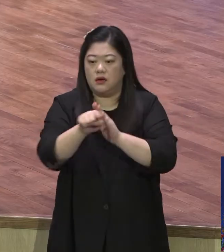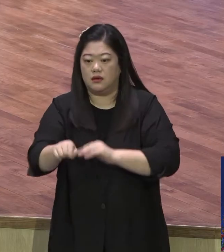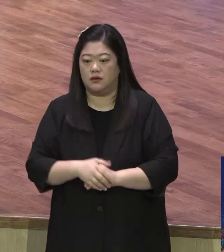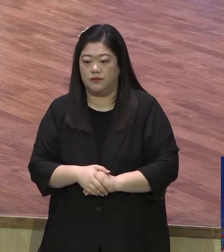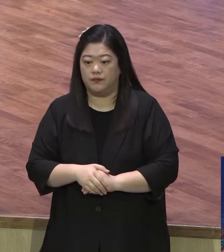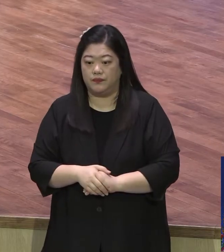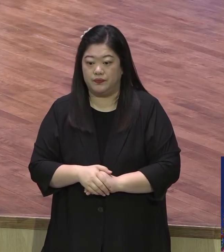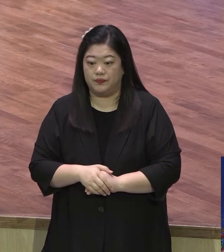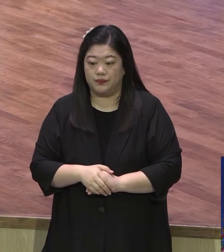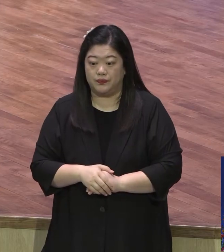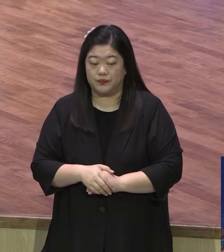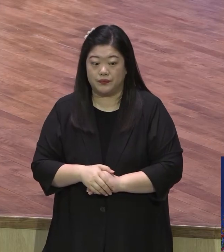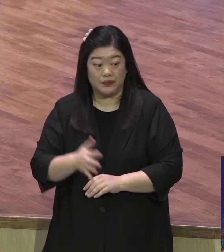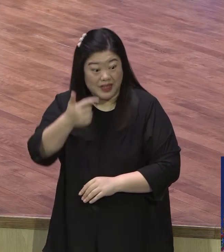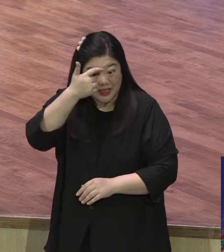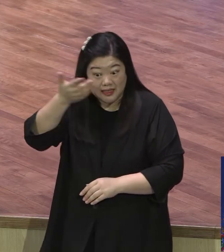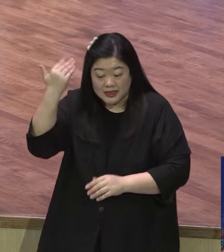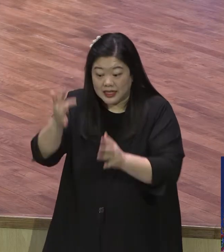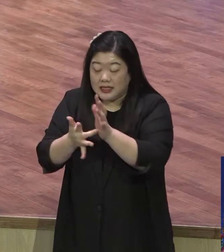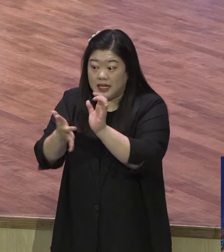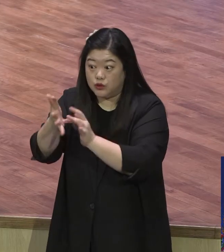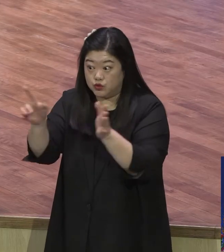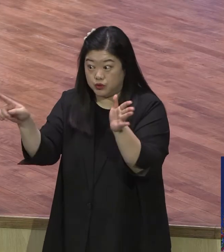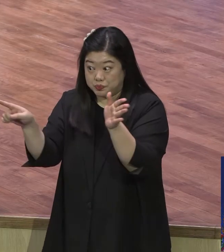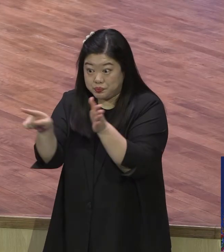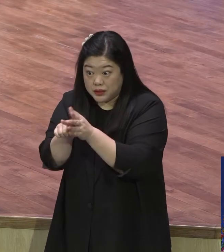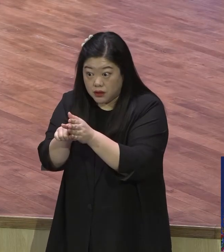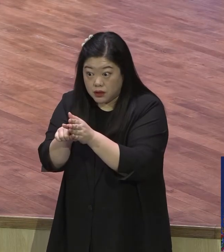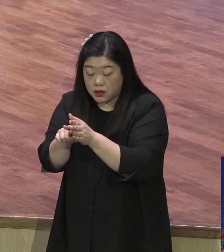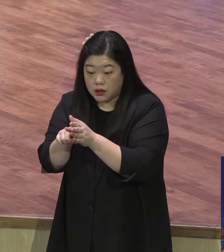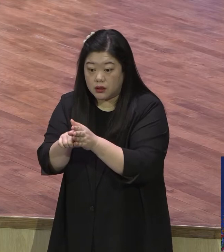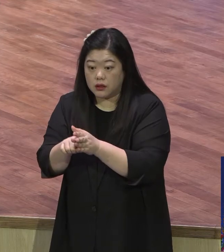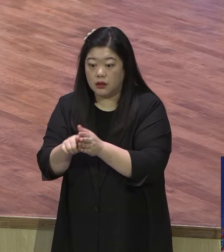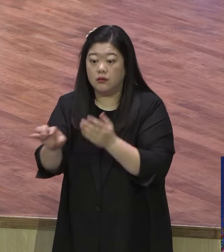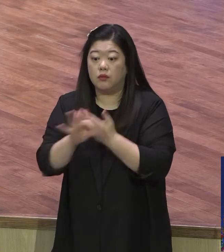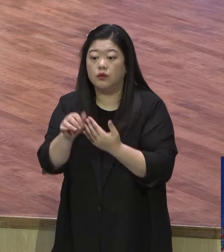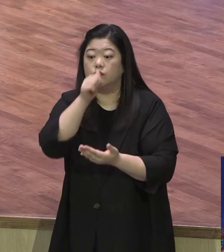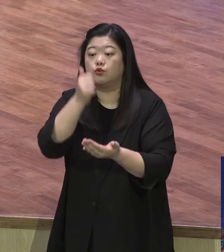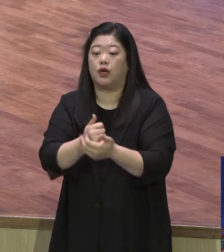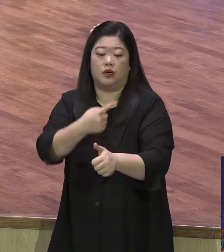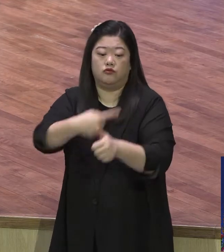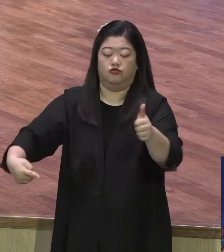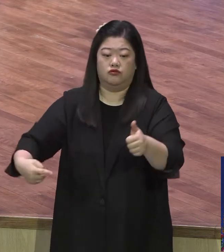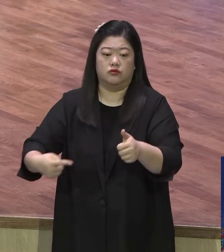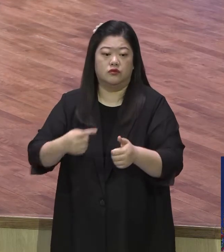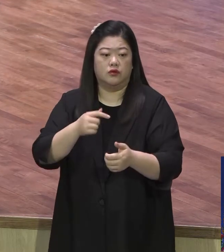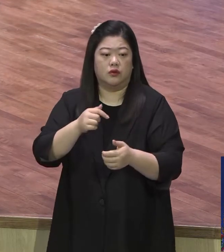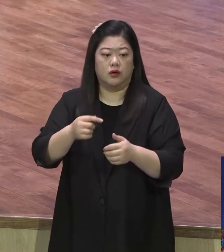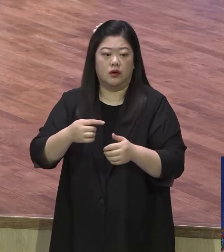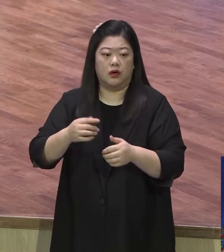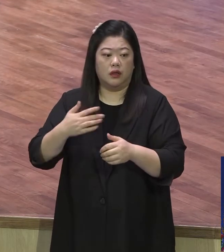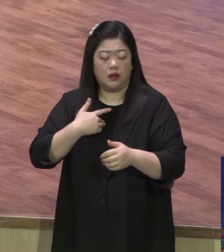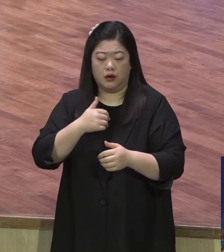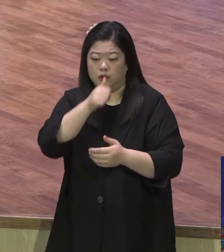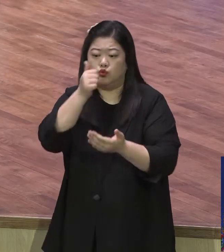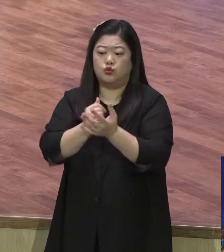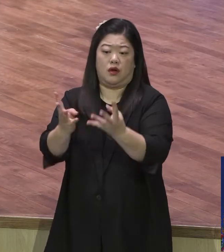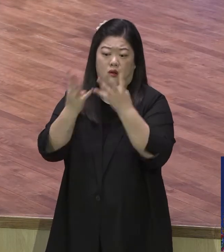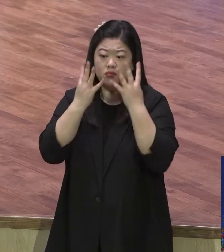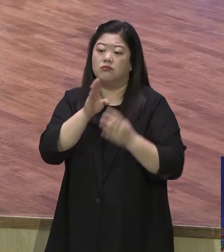죽어요 잡히면 사정입니다 예수 죽였는데 누굴 못 죽여요 그런데 성령의